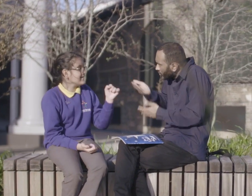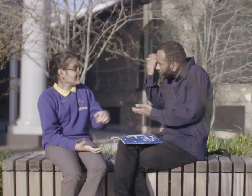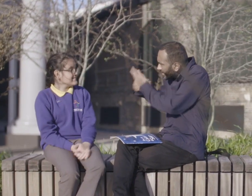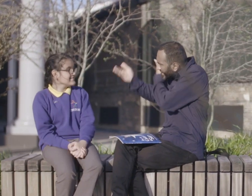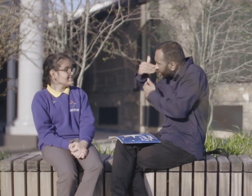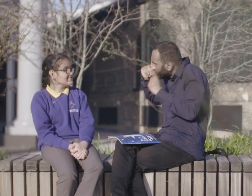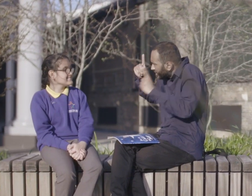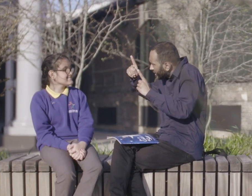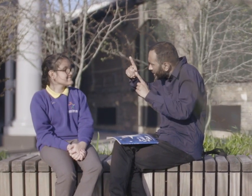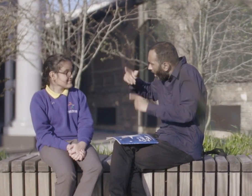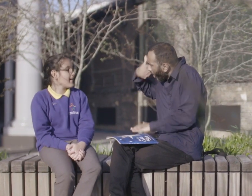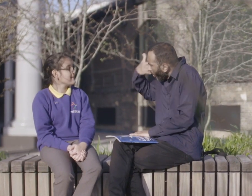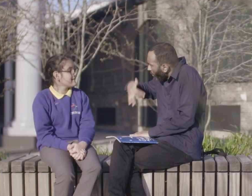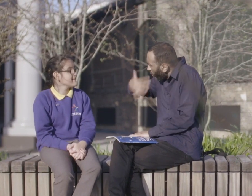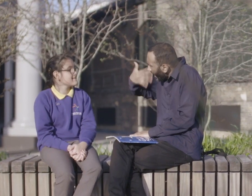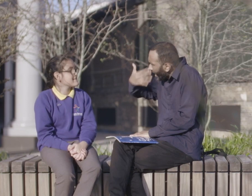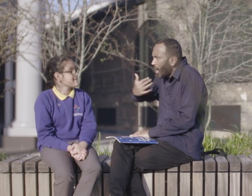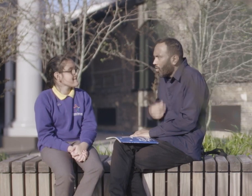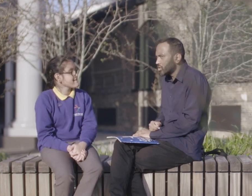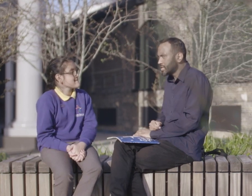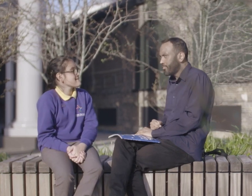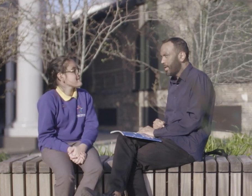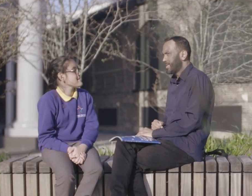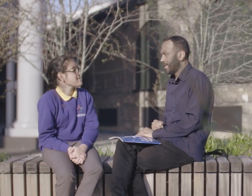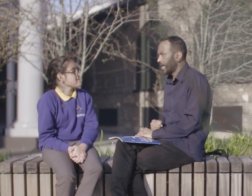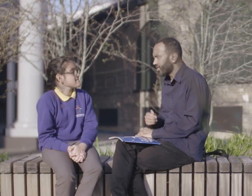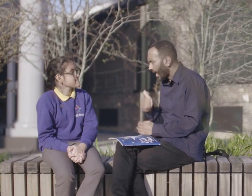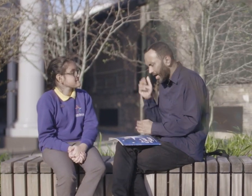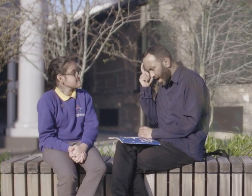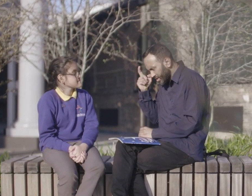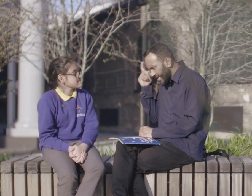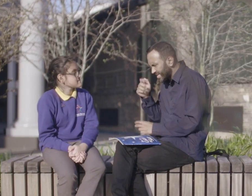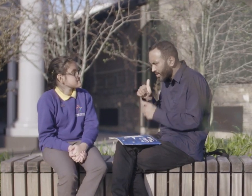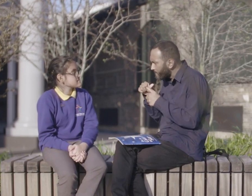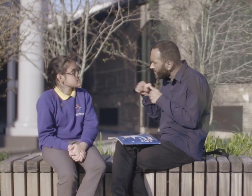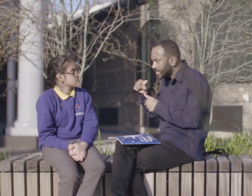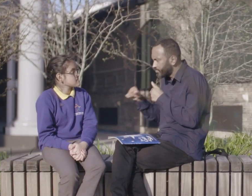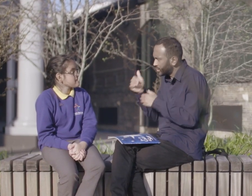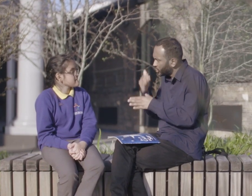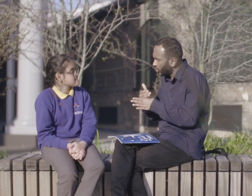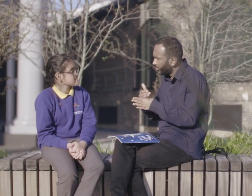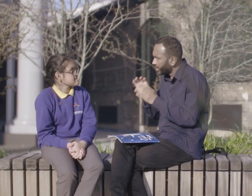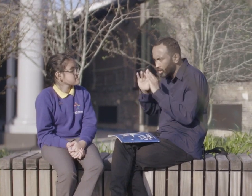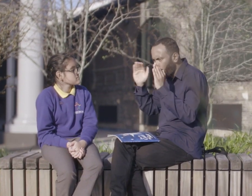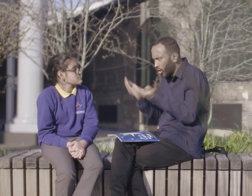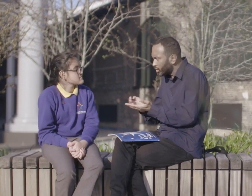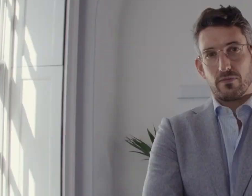you want to be a history teacher? Wow, it's amazing. I think the best, best job in the world.